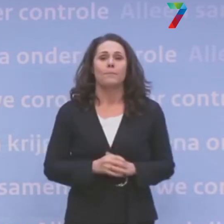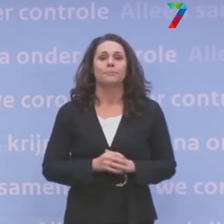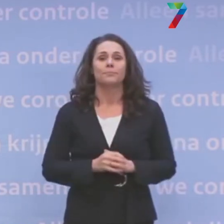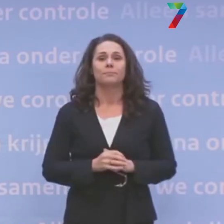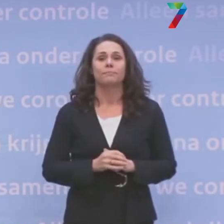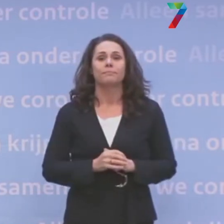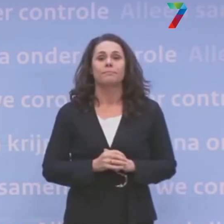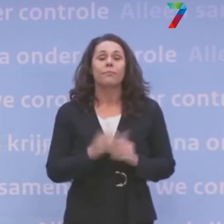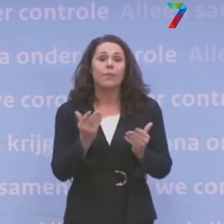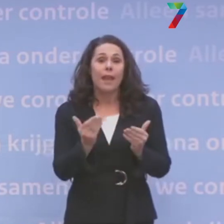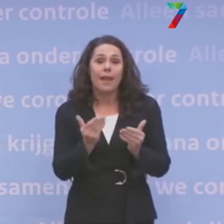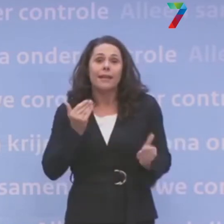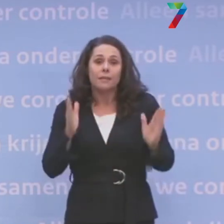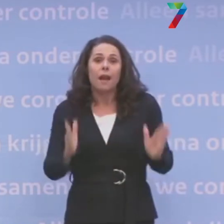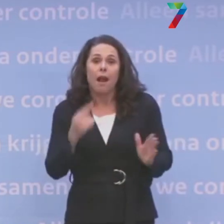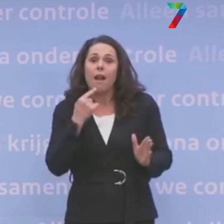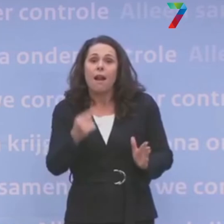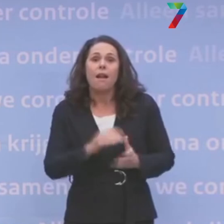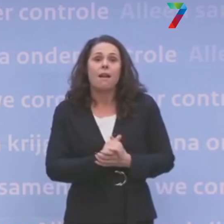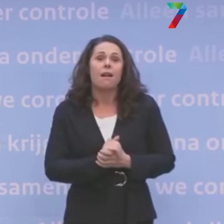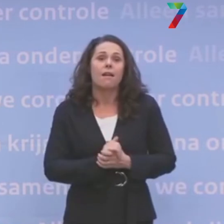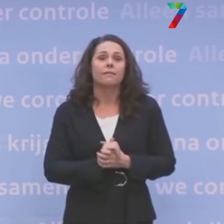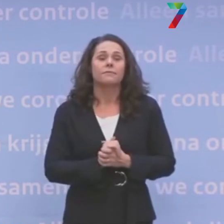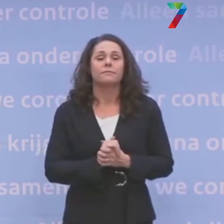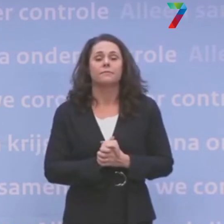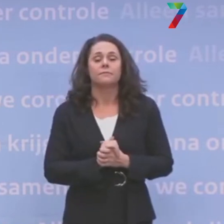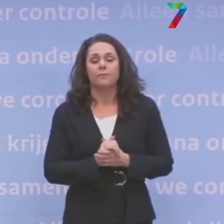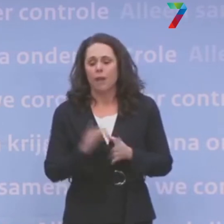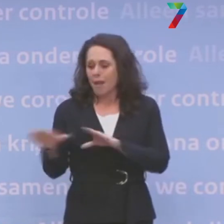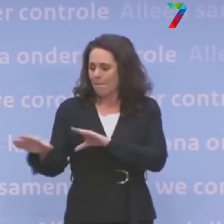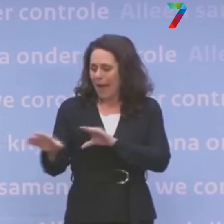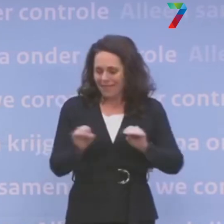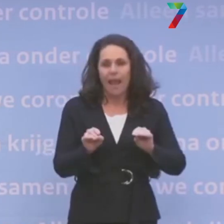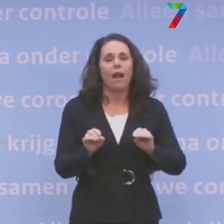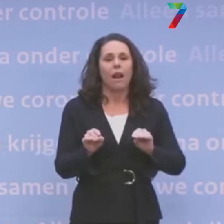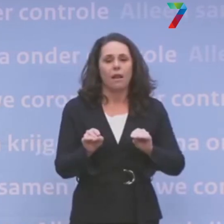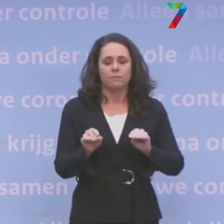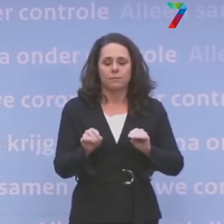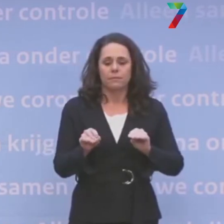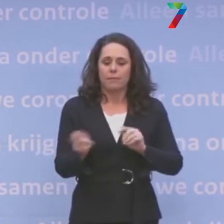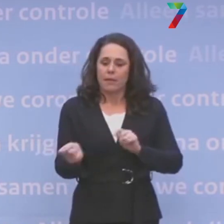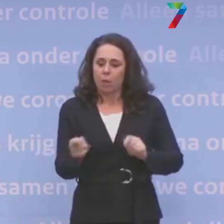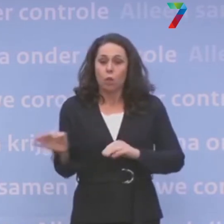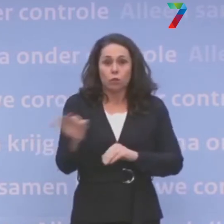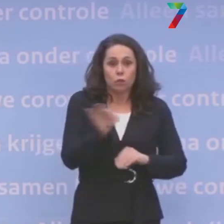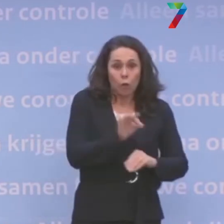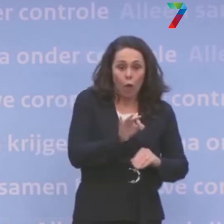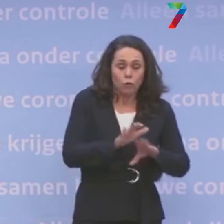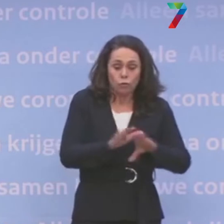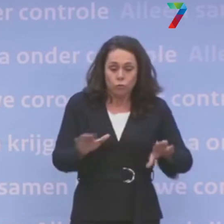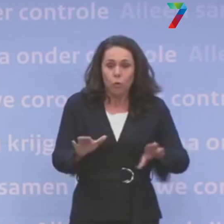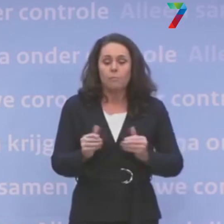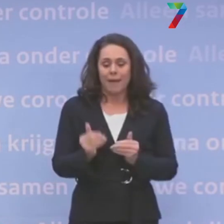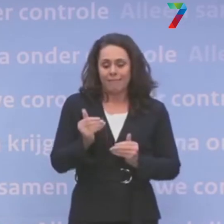Ik heb eerder gezegd dat alle maatregelen alleen geleidelijk kunnen worden teruggedraaid. Maar dan moet wel